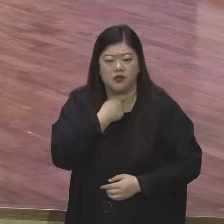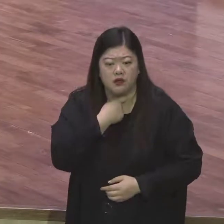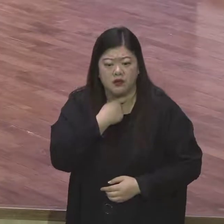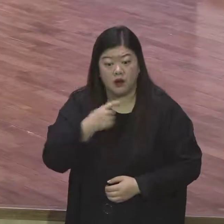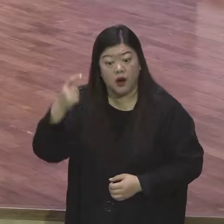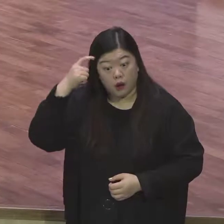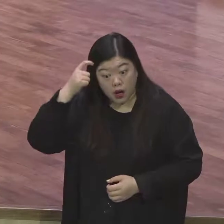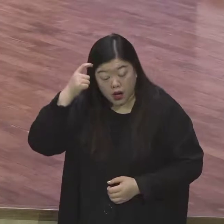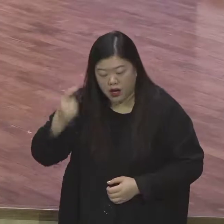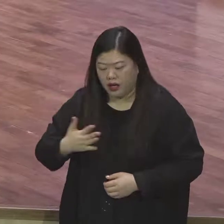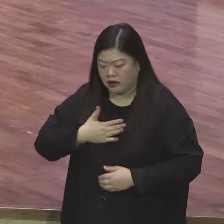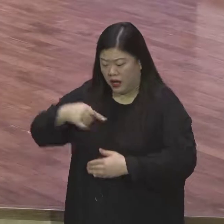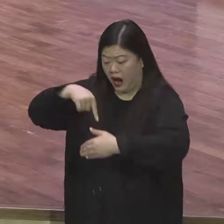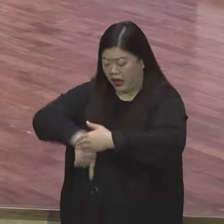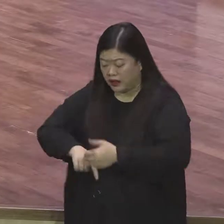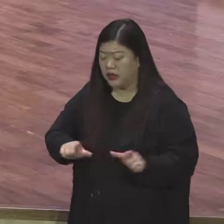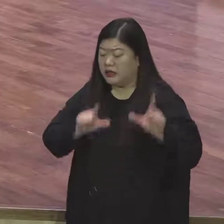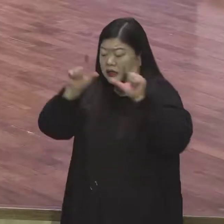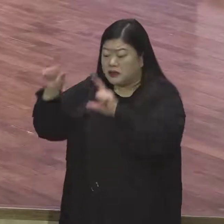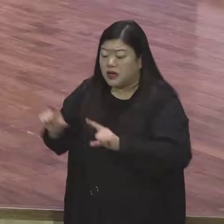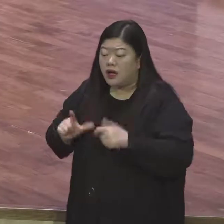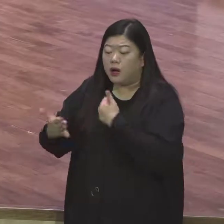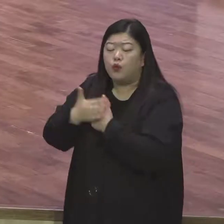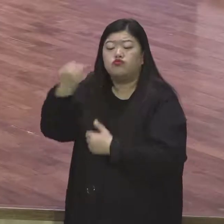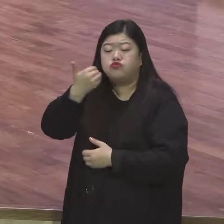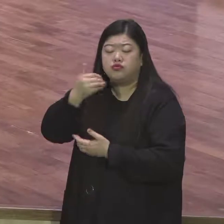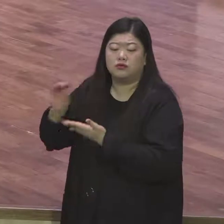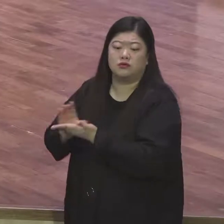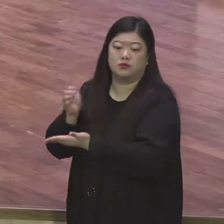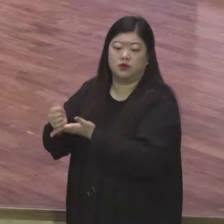사는 것이 그리스도니 죽는 것도 유익하니라.